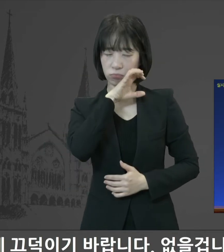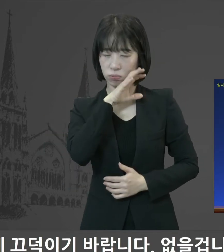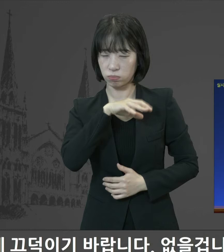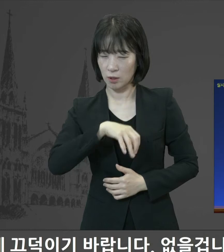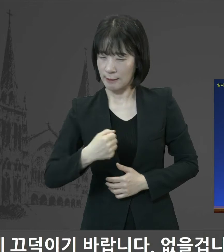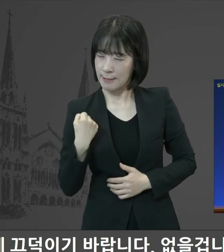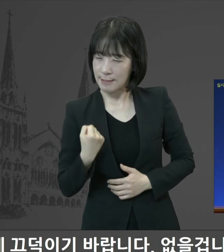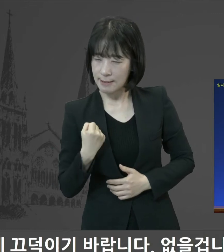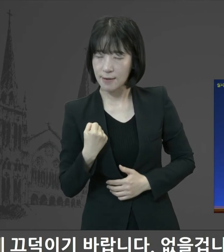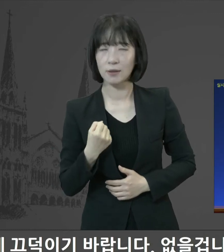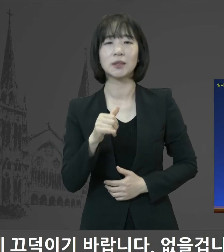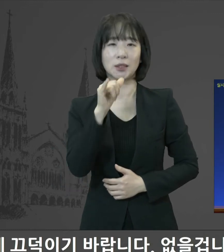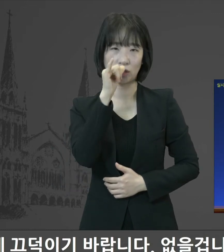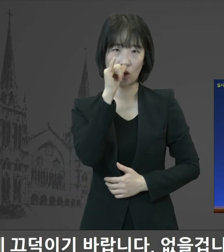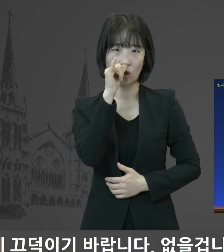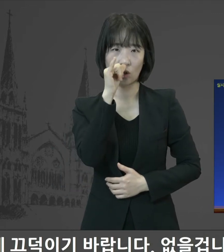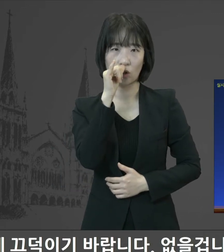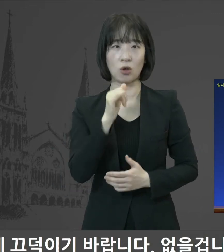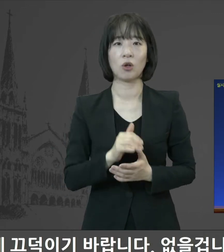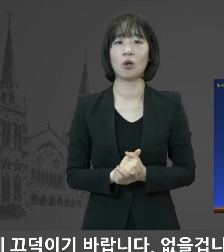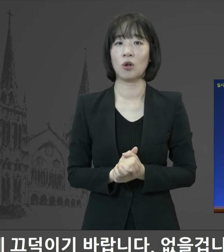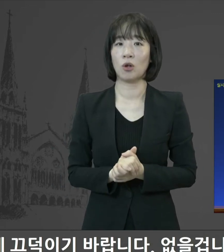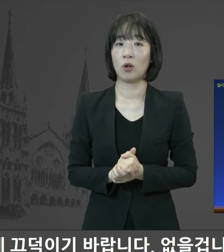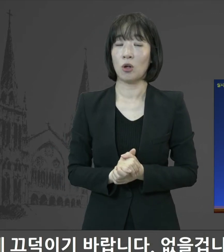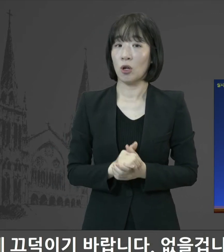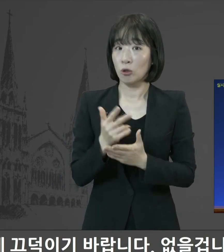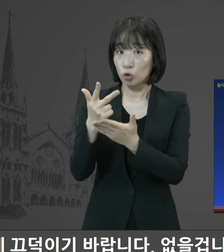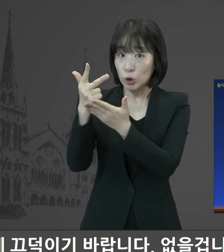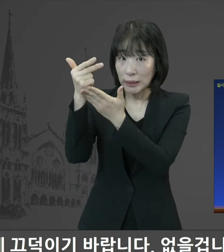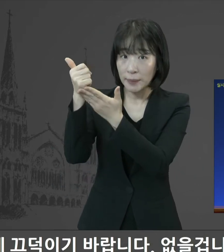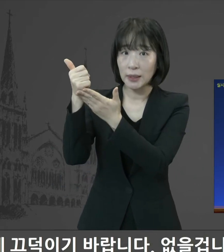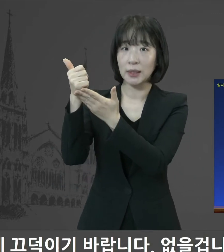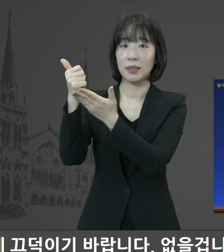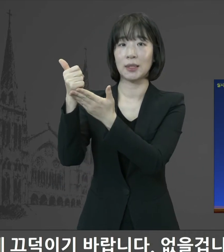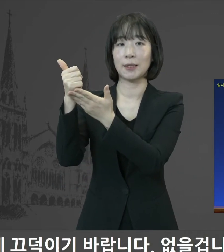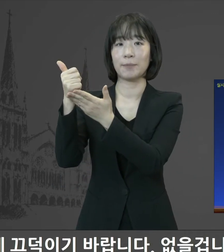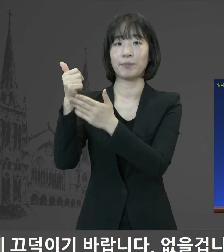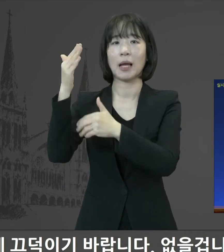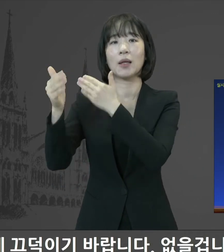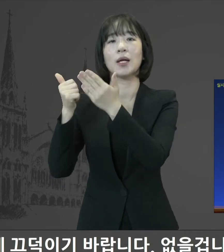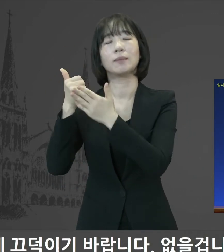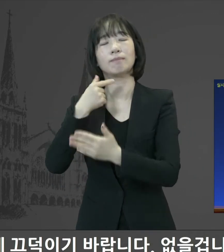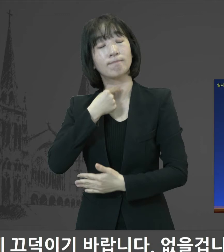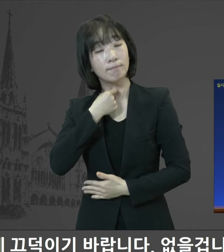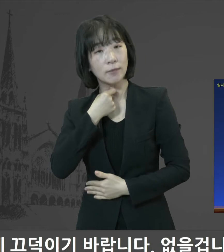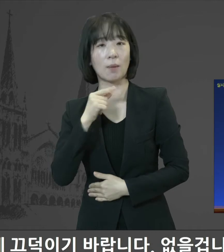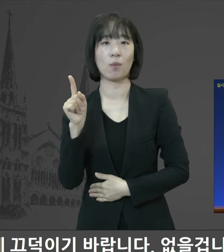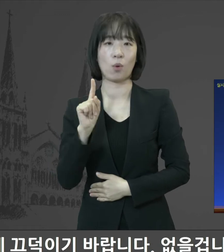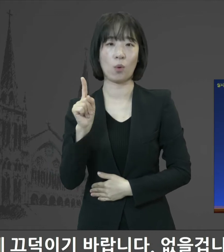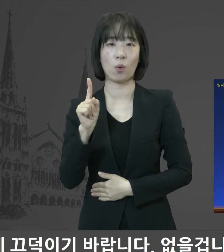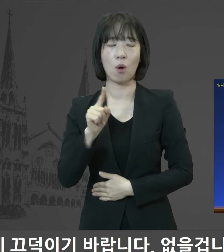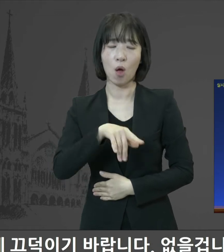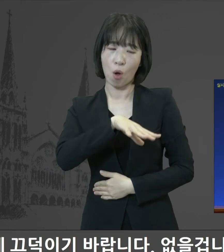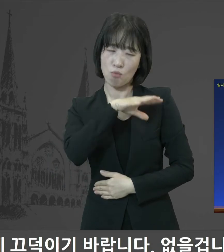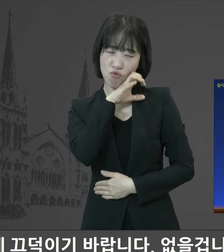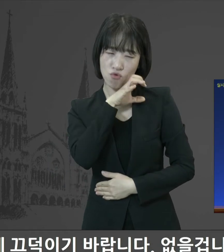이렇게 요구하시지 않는 것 같습니다. 우리 주님이, 하나님께서 요구하시는 것은